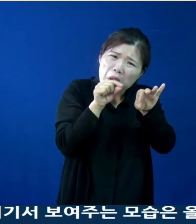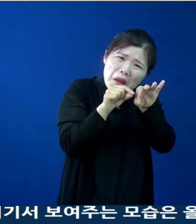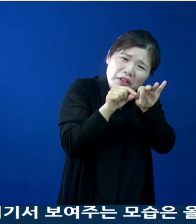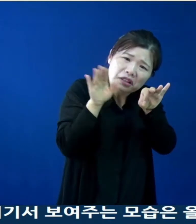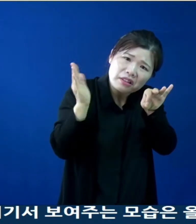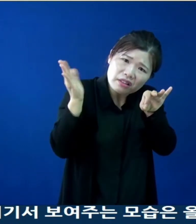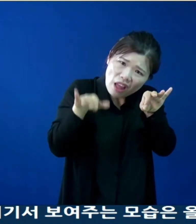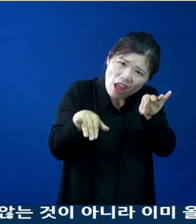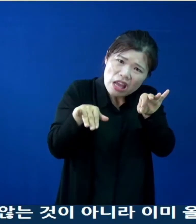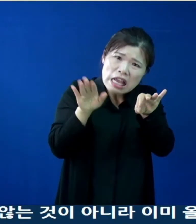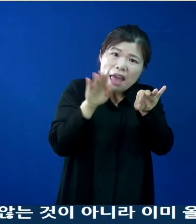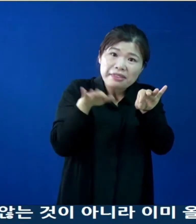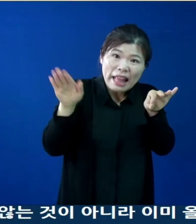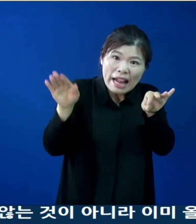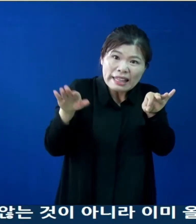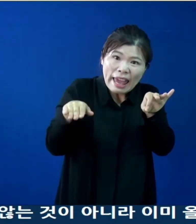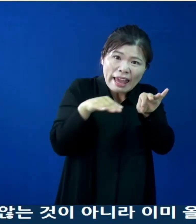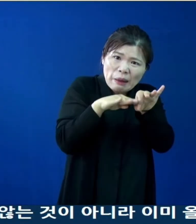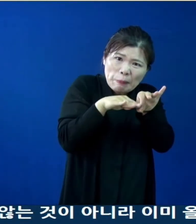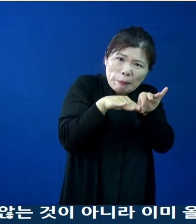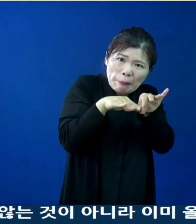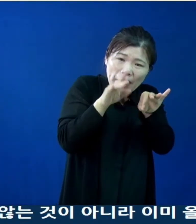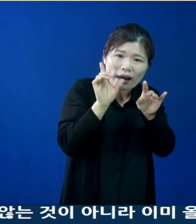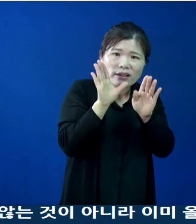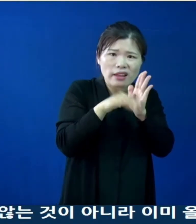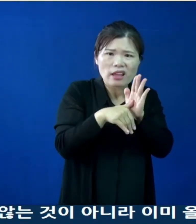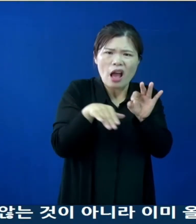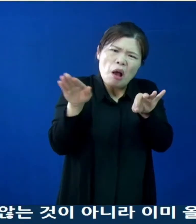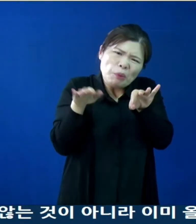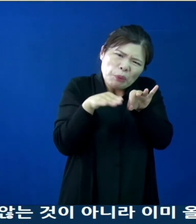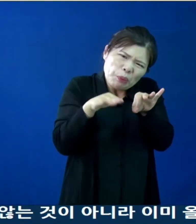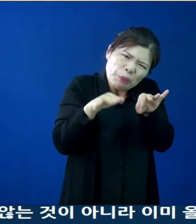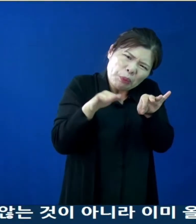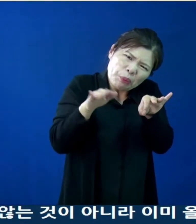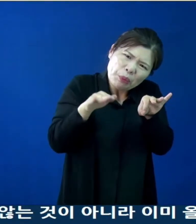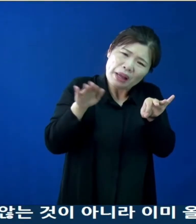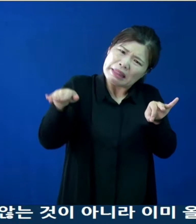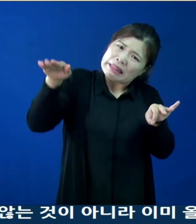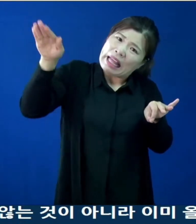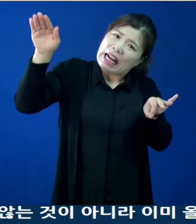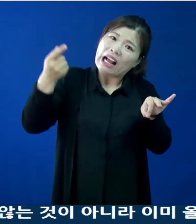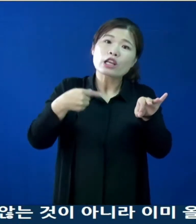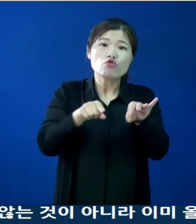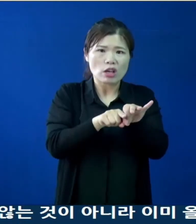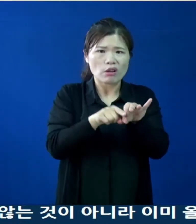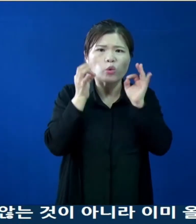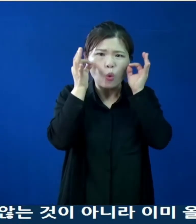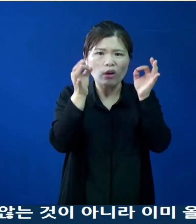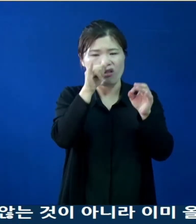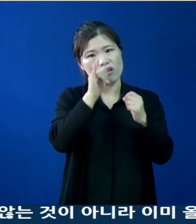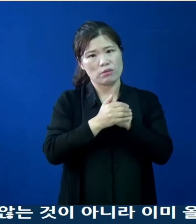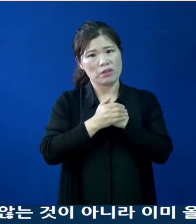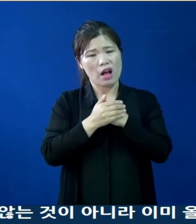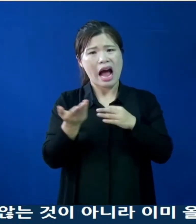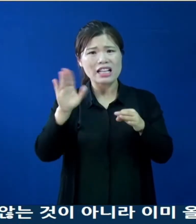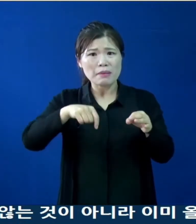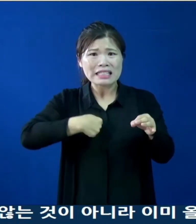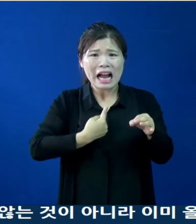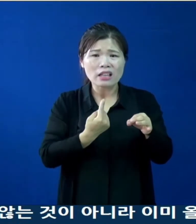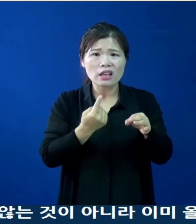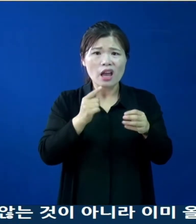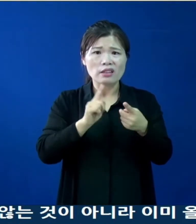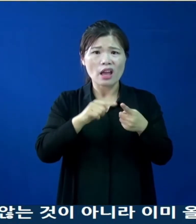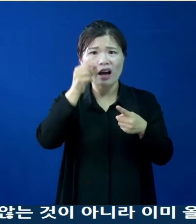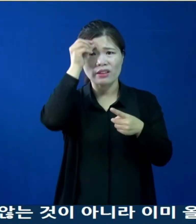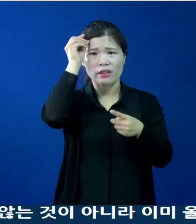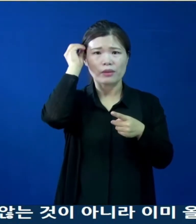날개를 죽을 듯이 퍼덕거리며 날아가려고 노력을 할 테인데 그 노력은 오히려 자기의 몸을 찢는 것